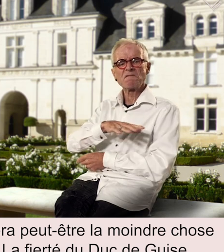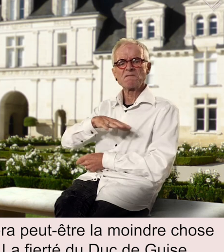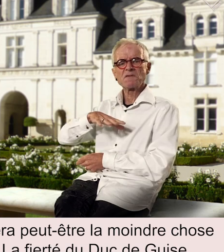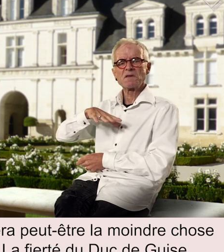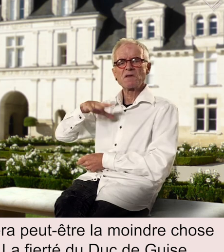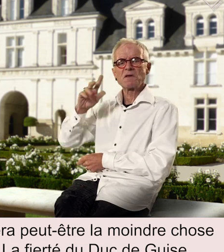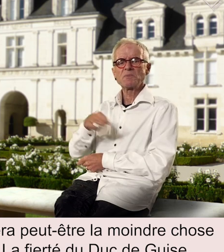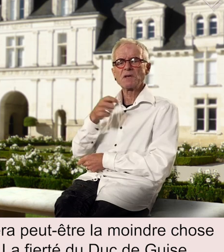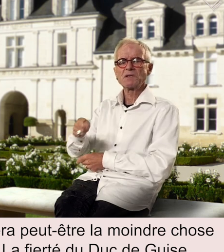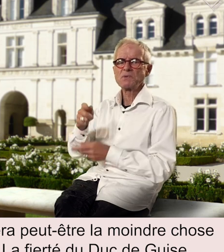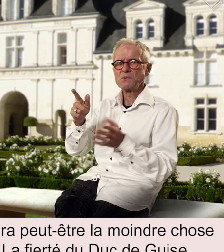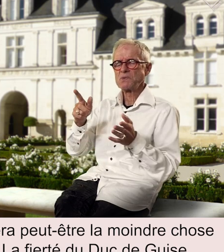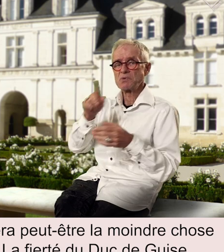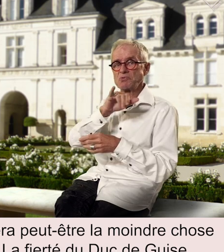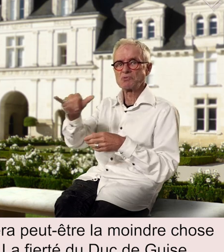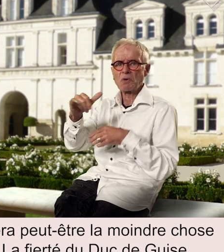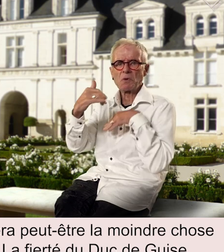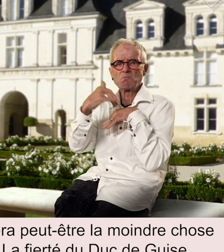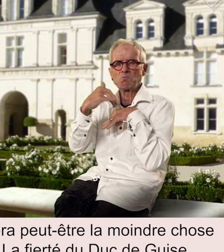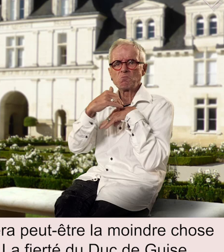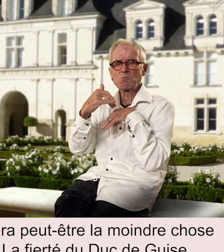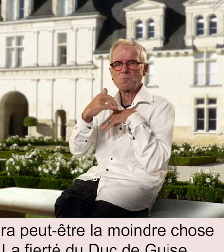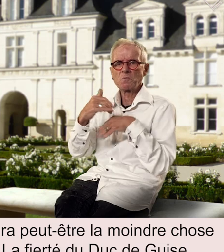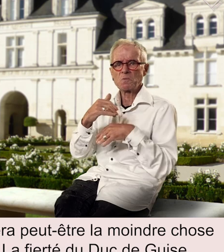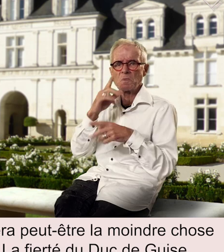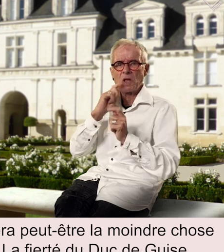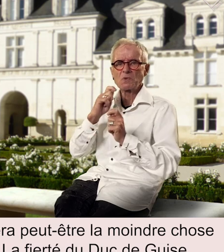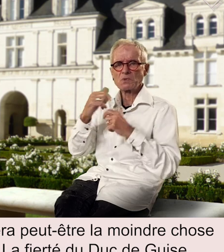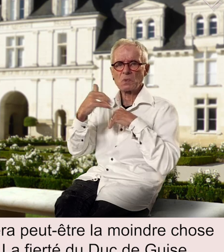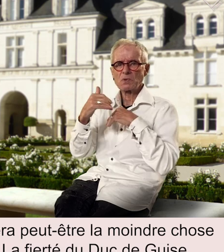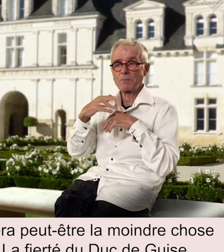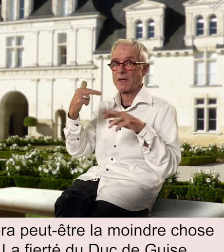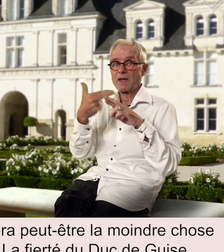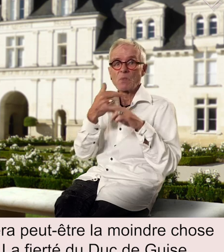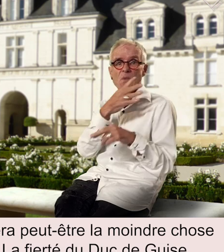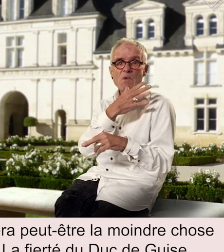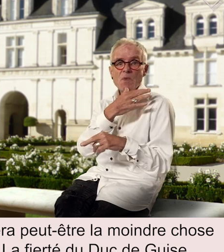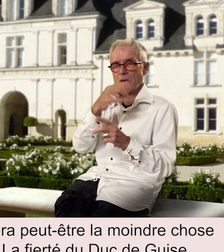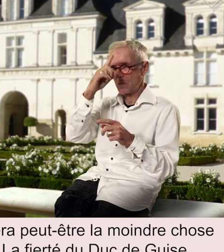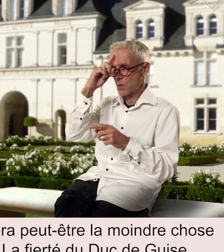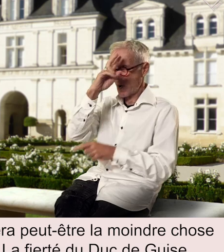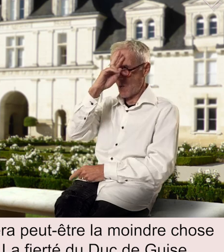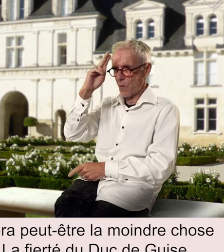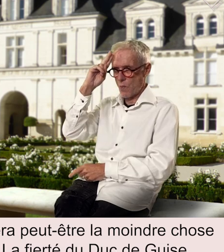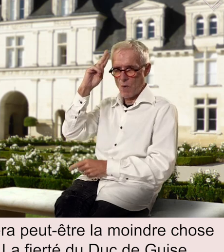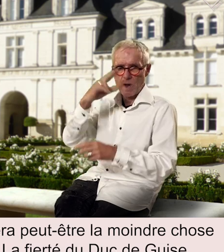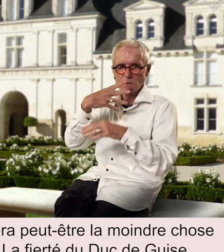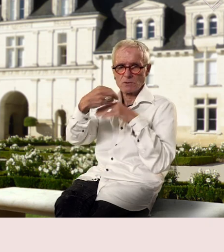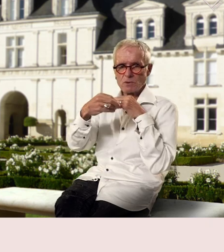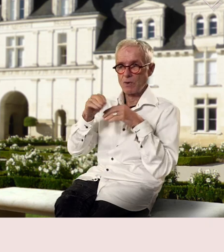pas accoutumée à de telles menaces. Il ne put néanmoins y répondre parce que le roi qui sortait en ce moment les appela tous